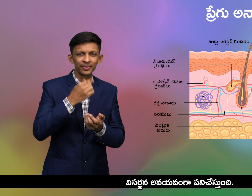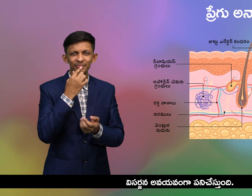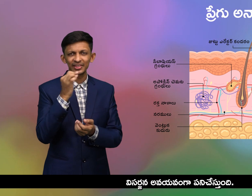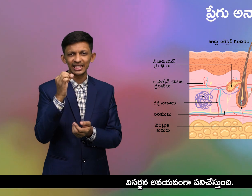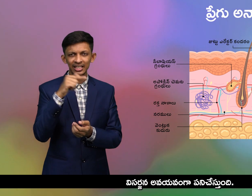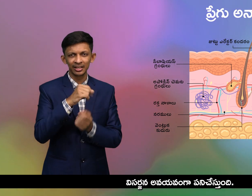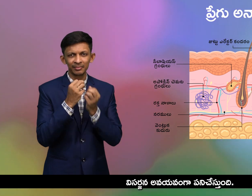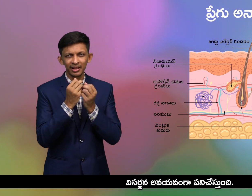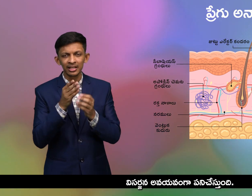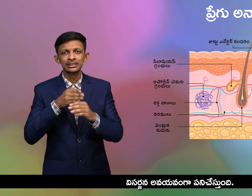పనిచేస్తుంది.